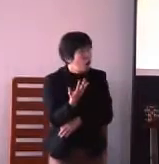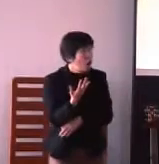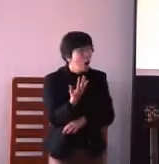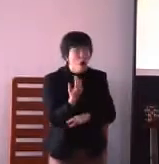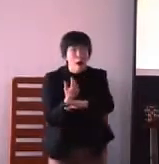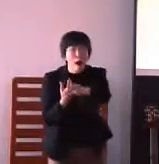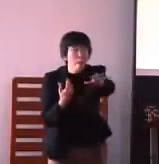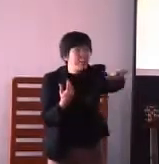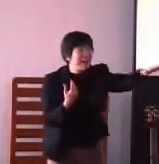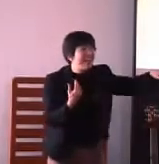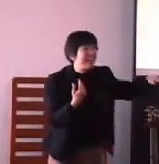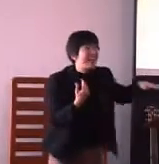皆さんは